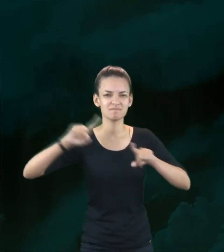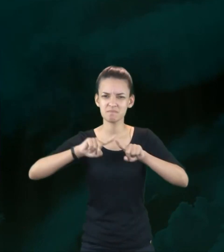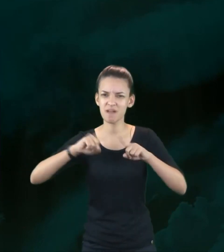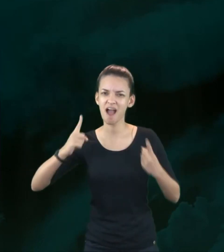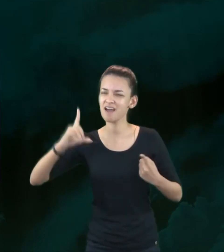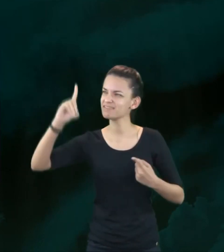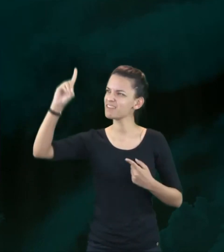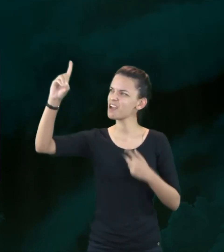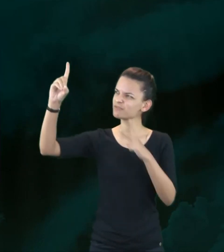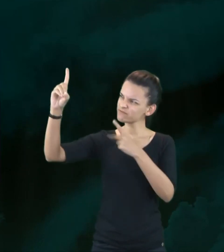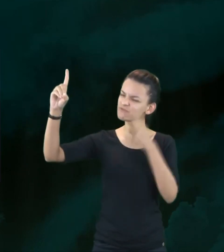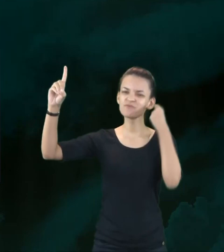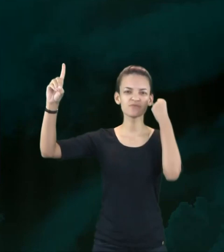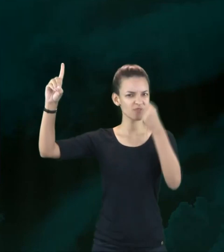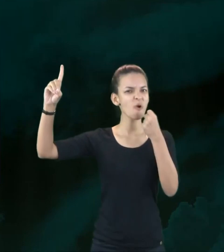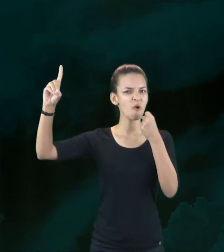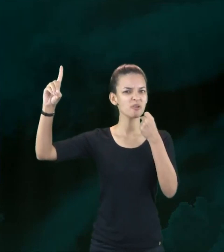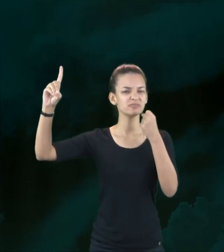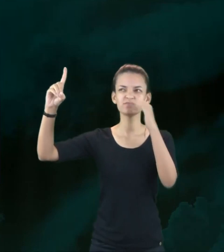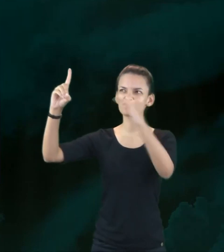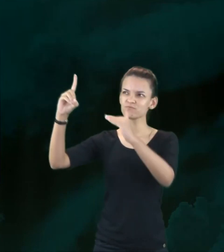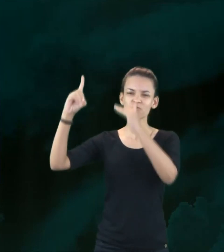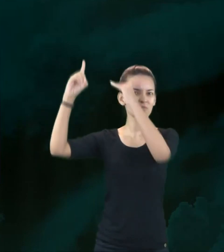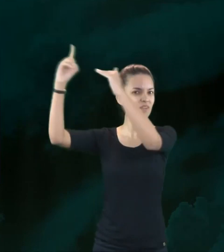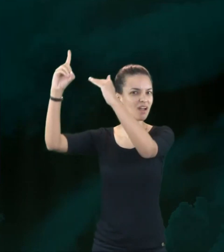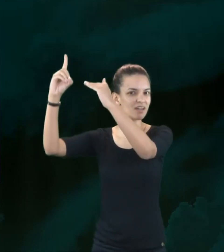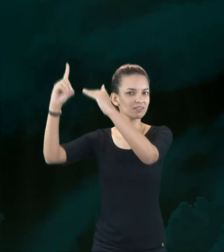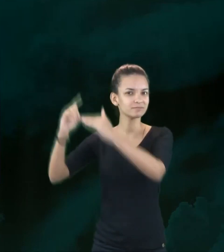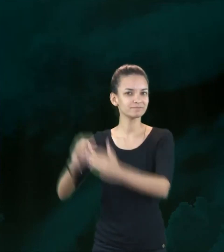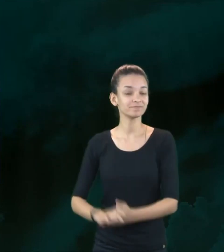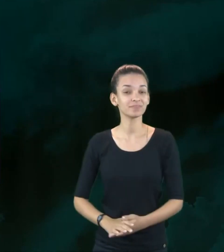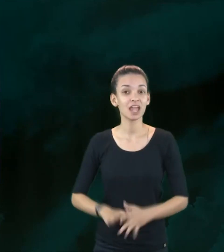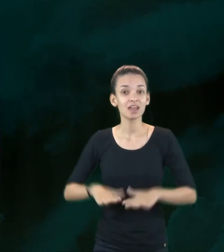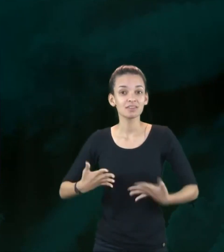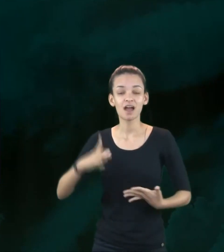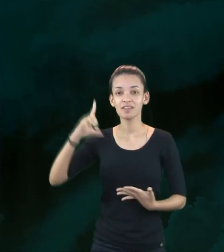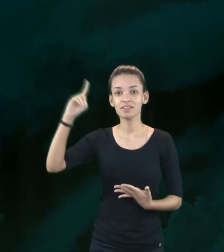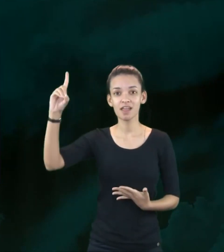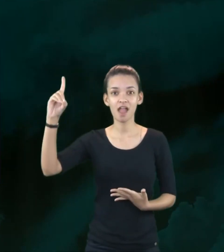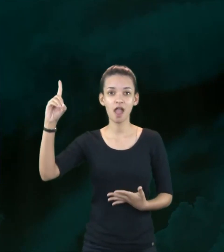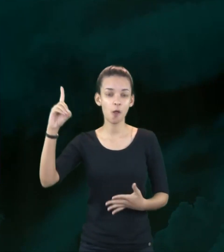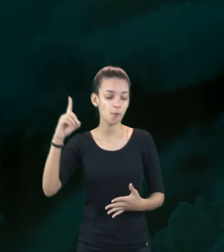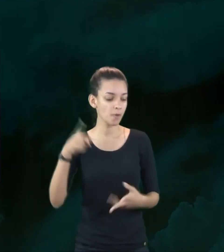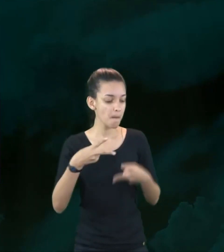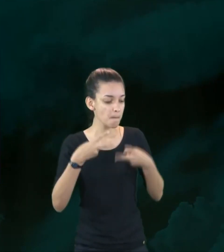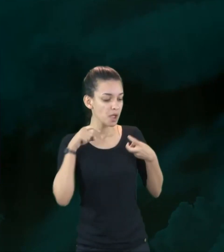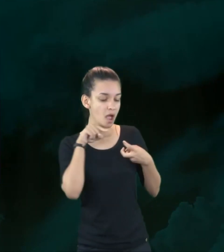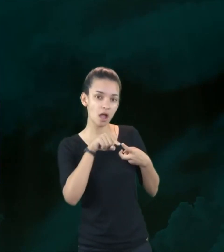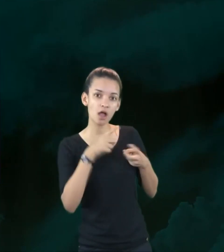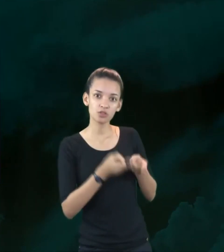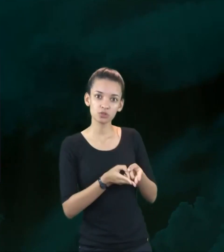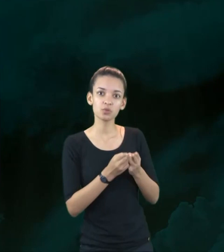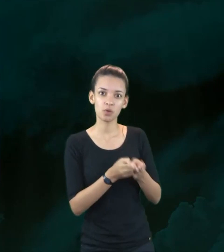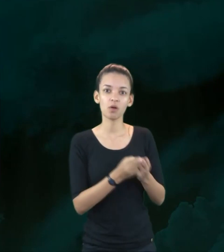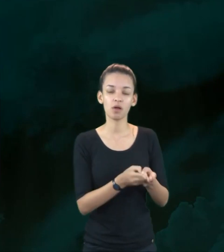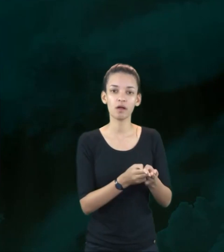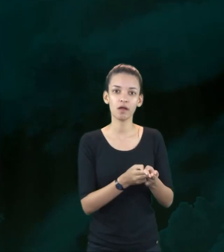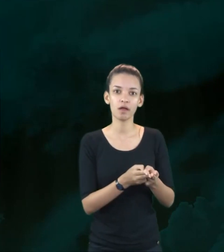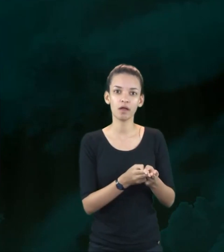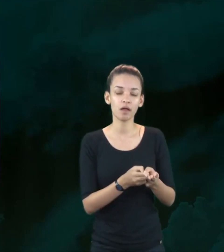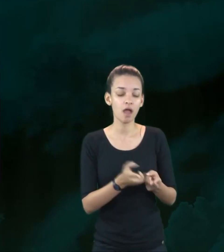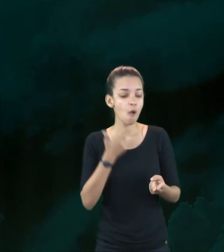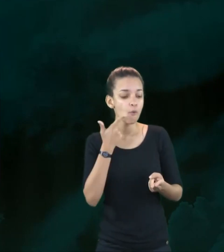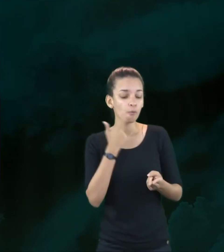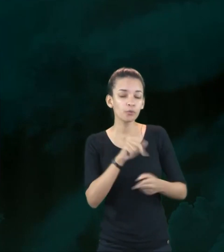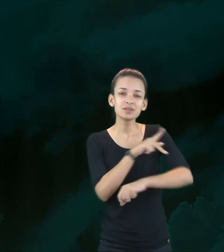Deus então, achou, em Noé, lugar dele restaurar ainda a raça